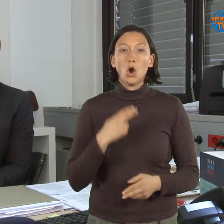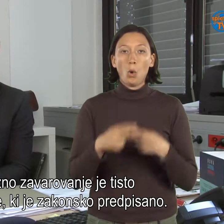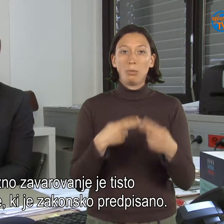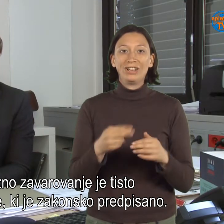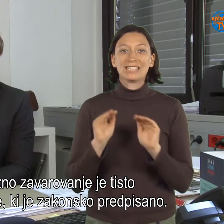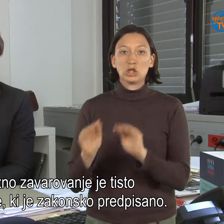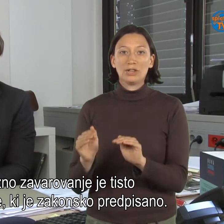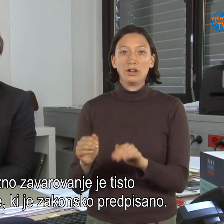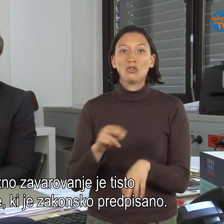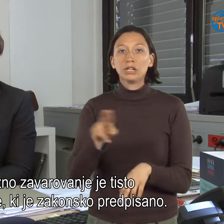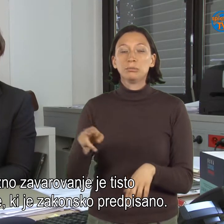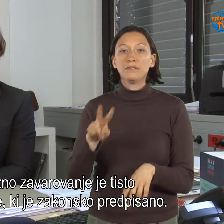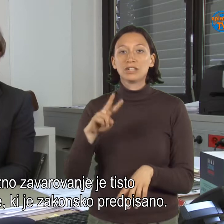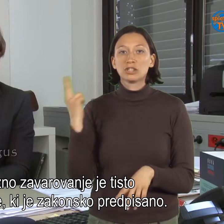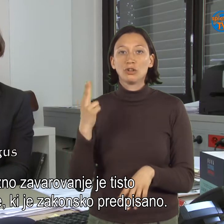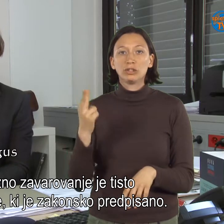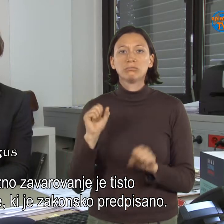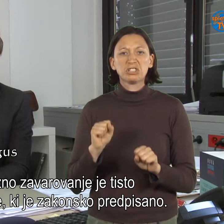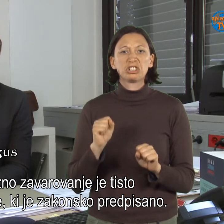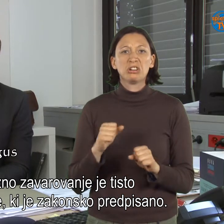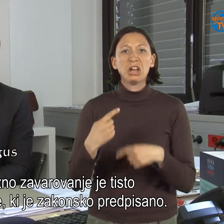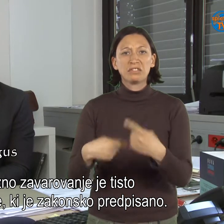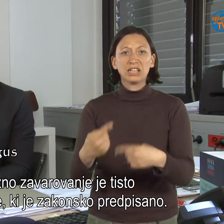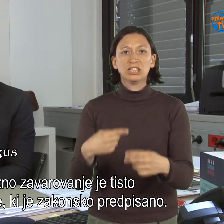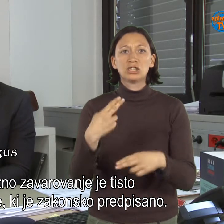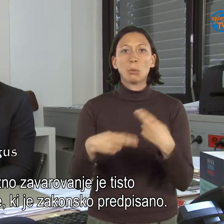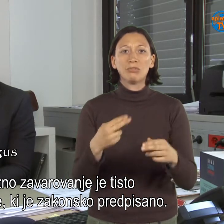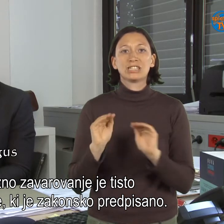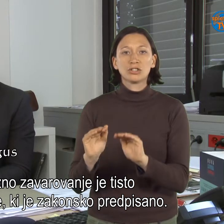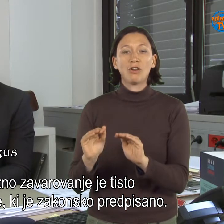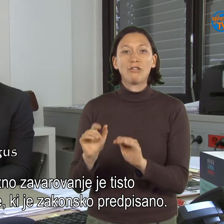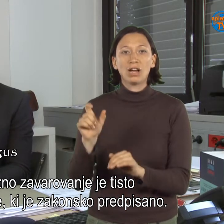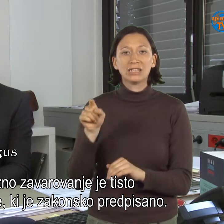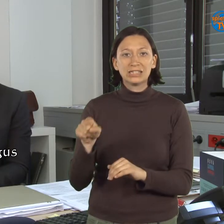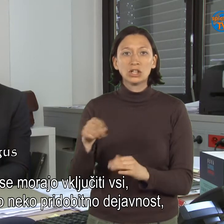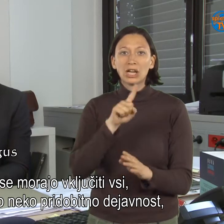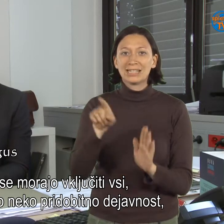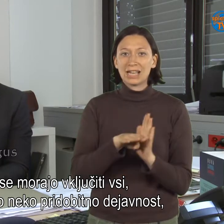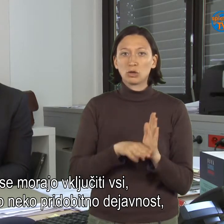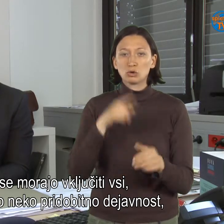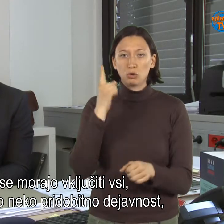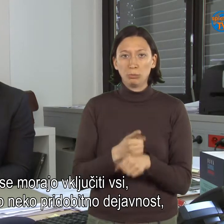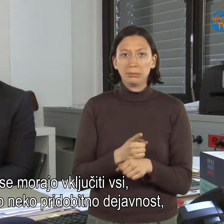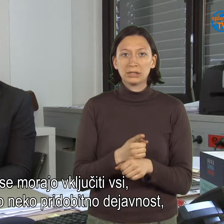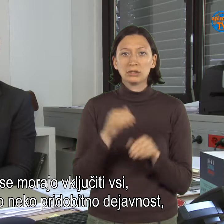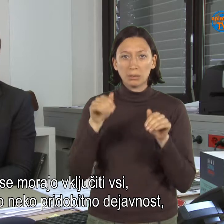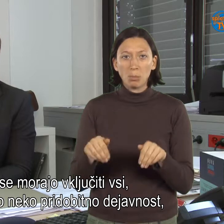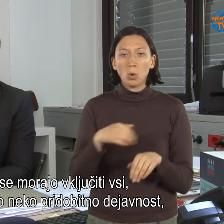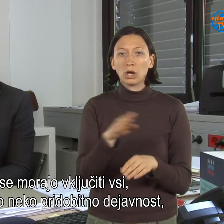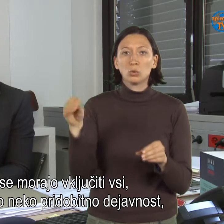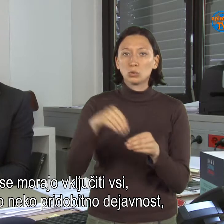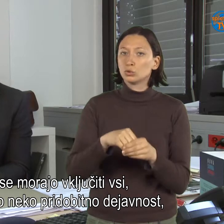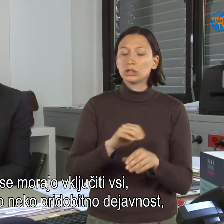To obvezno zavarovanje ima v bistvu v Sloveniji že kar trdno tradicijo. To obvezno zavarovanje je tisto zavarovanje, ki je zakonsko predpisano, v katerega se